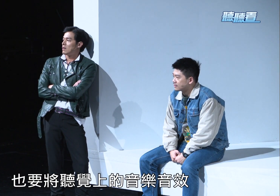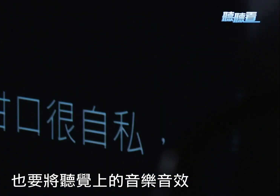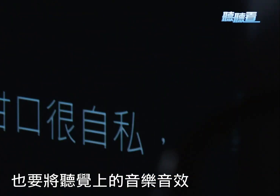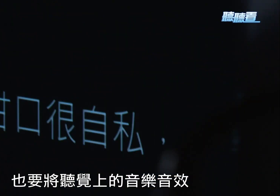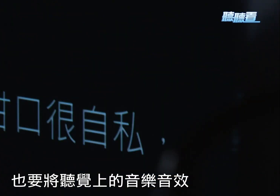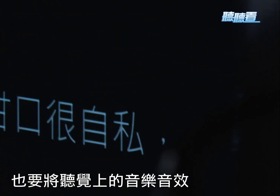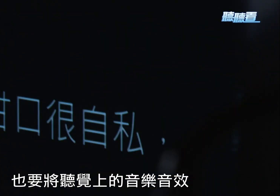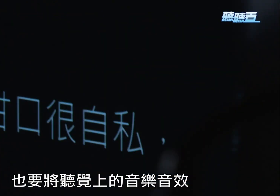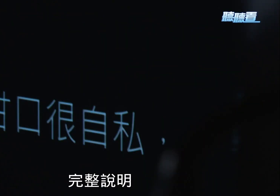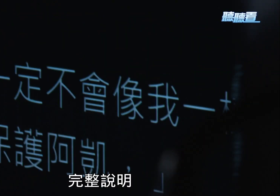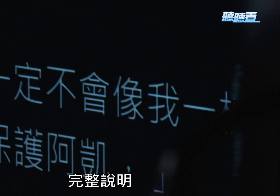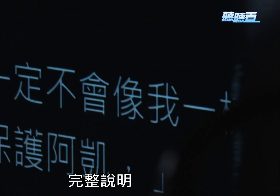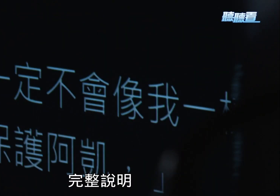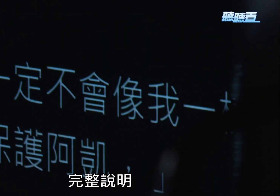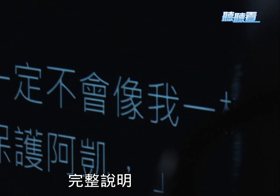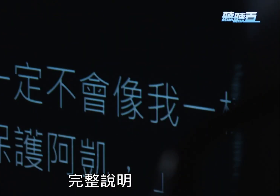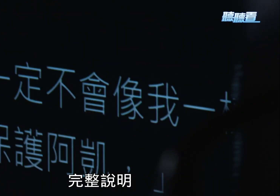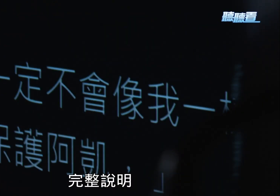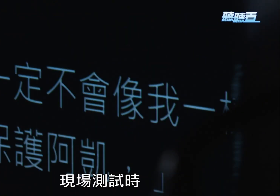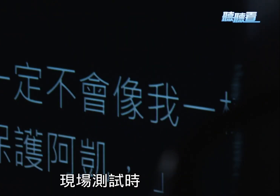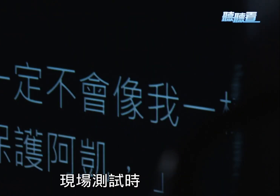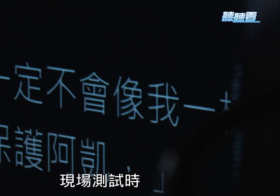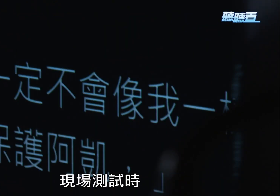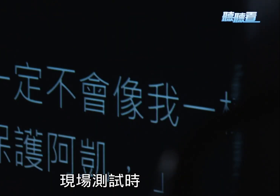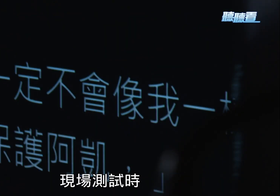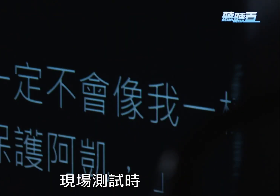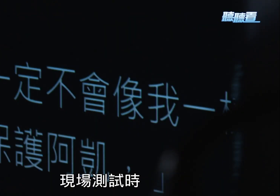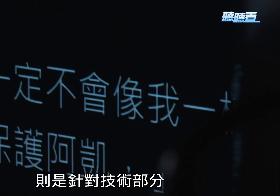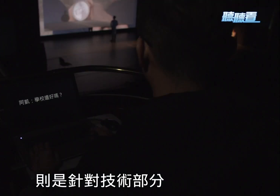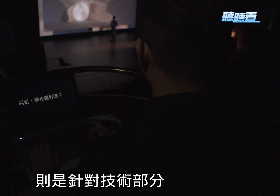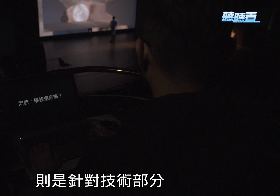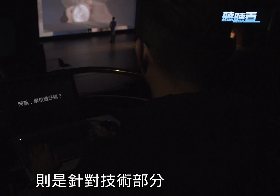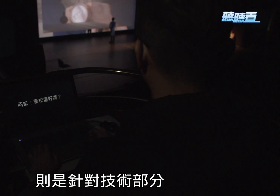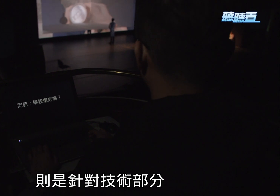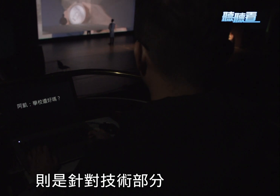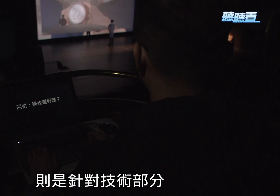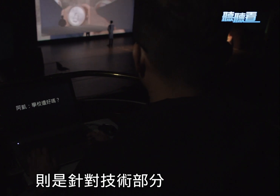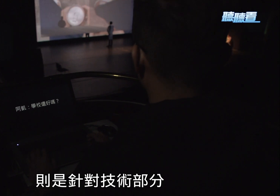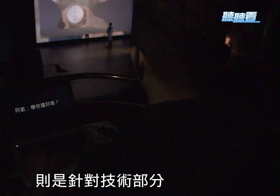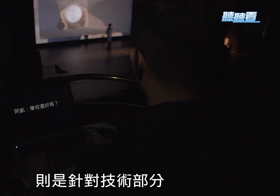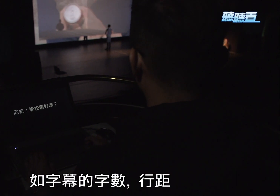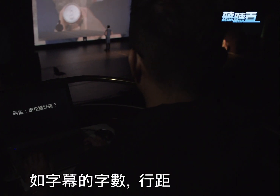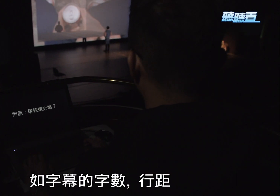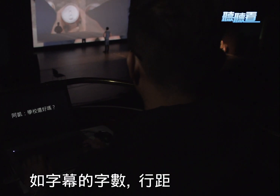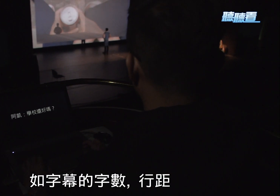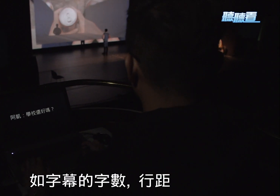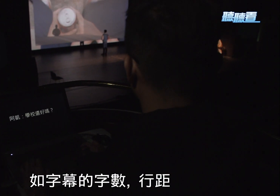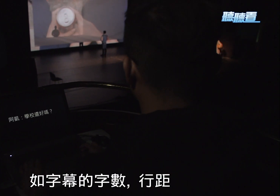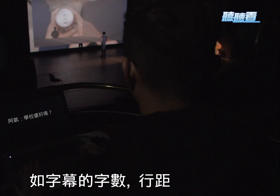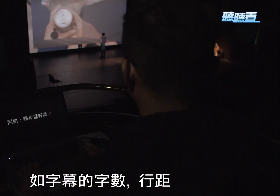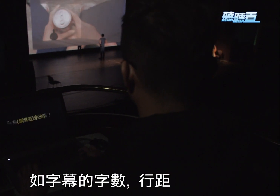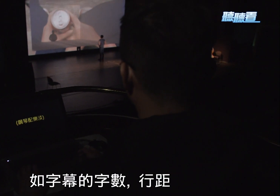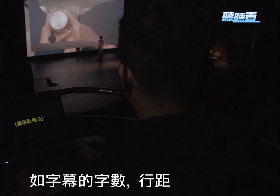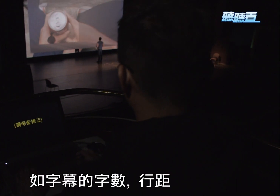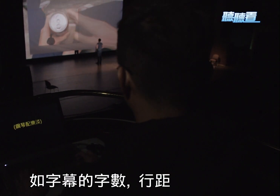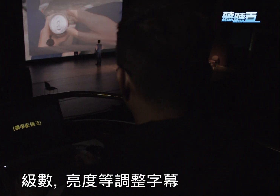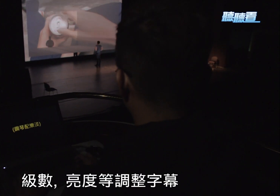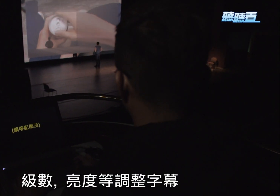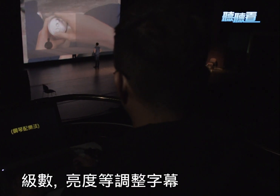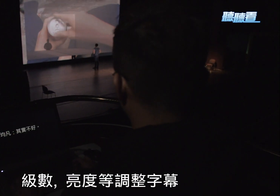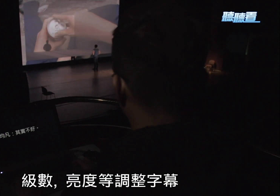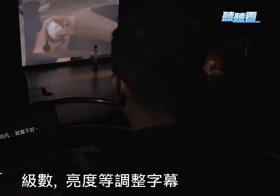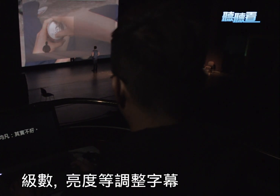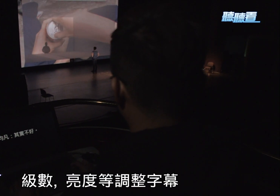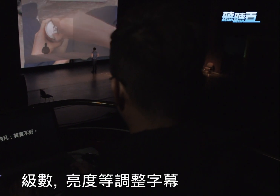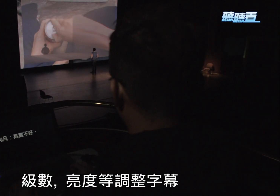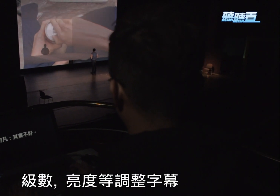觉上的音乐音效完整说明。现场测试时则是针对技术部分，如字幕的字数、行距、级